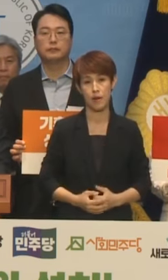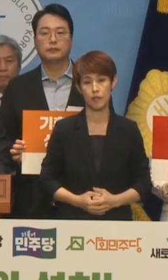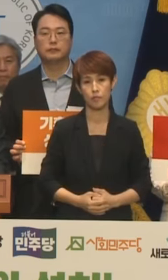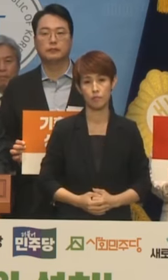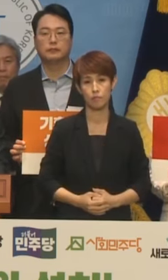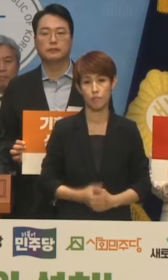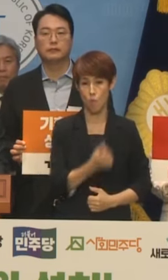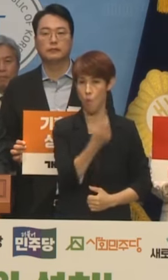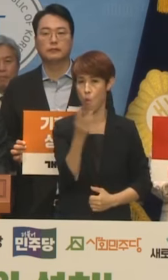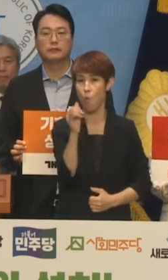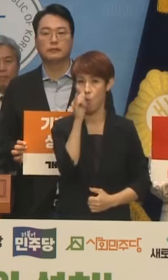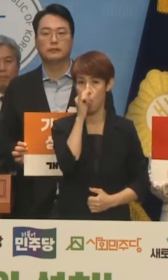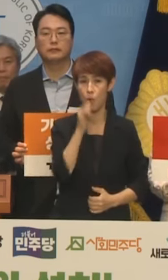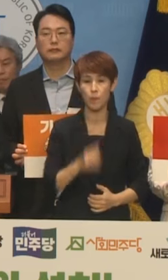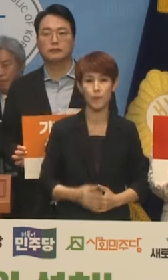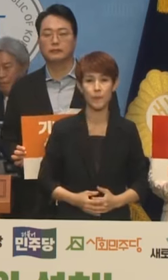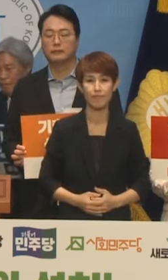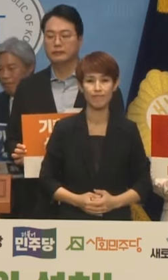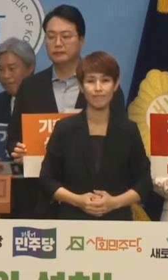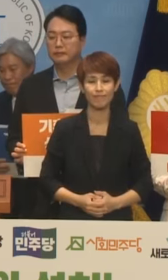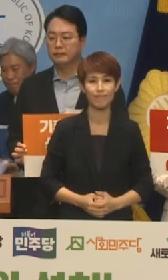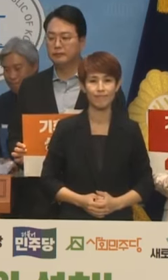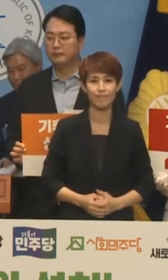다수 존재합니다.